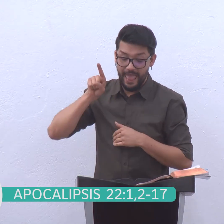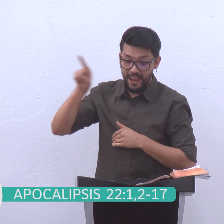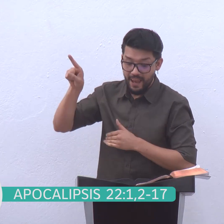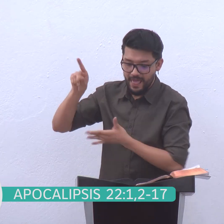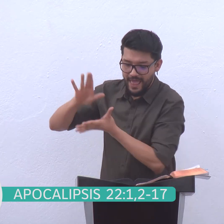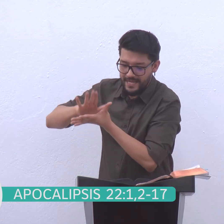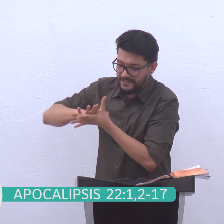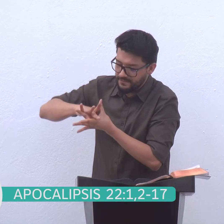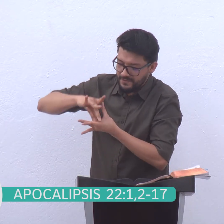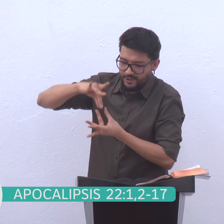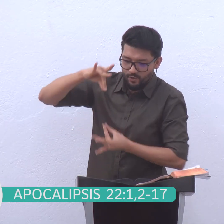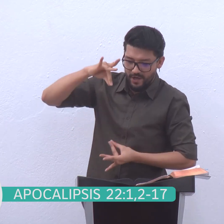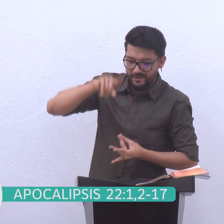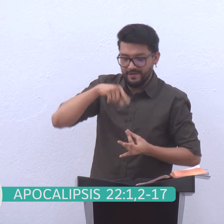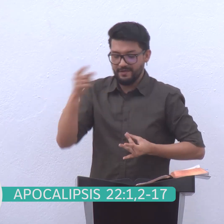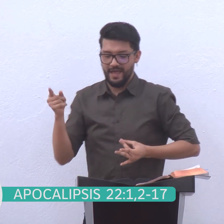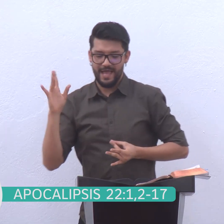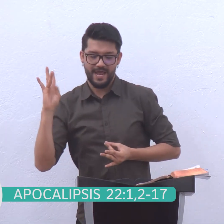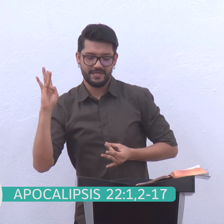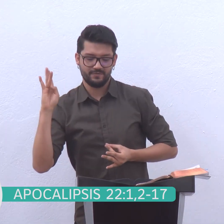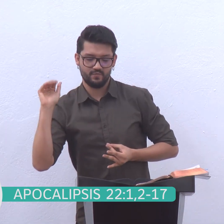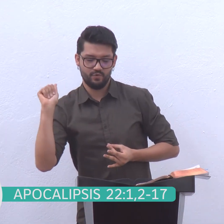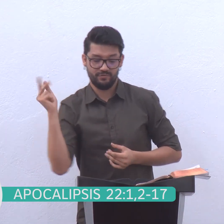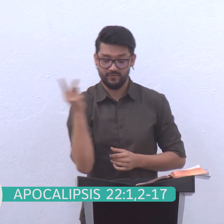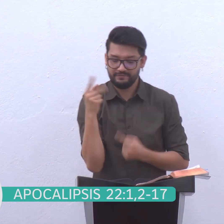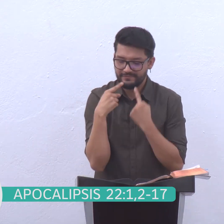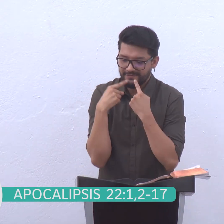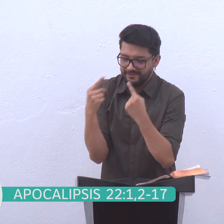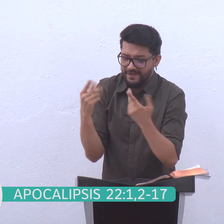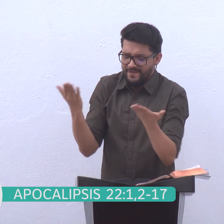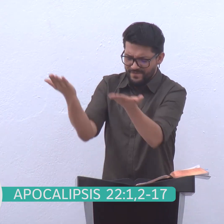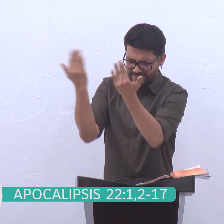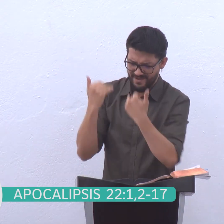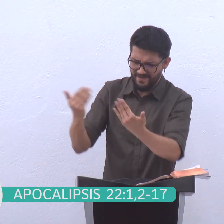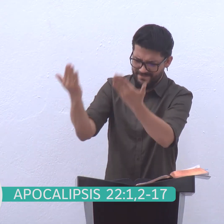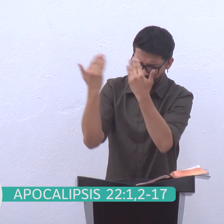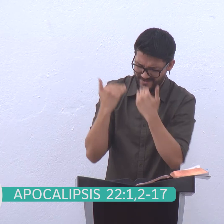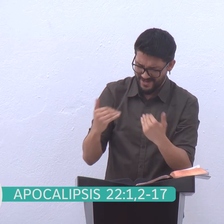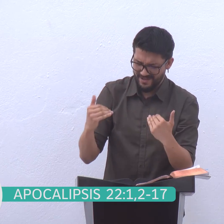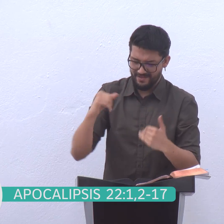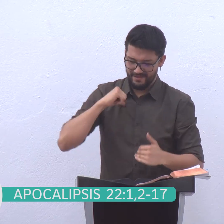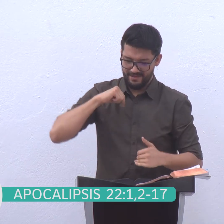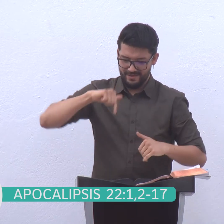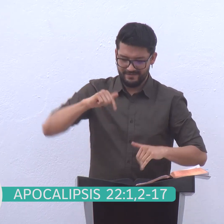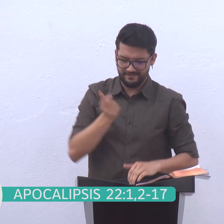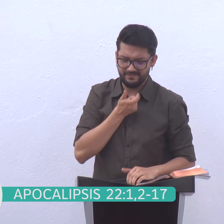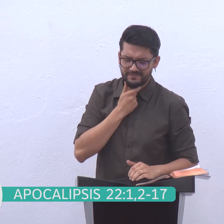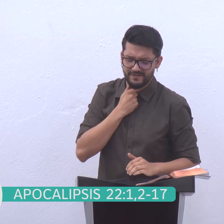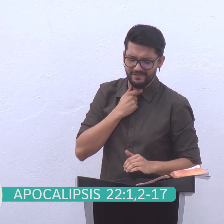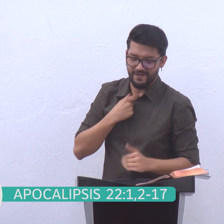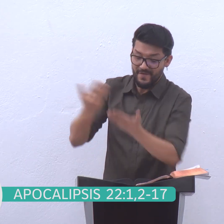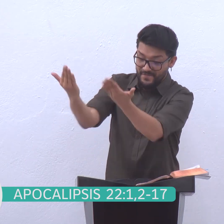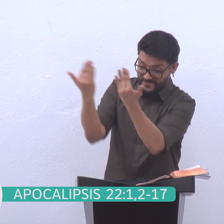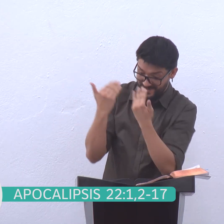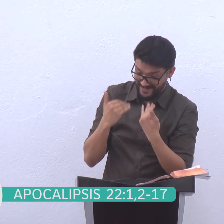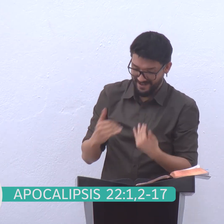Y dice: y el Espíritu y la esposa dice: ven. Y el que oye, diga: